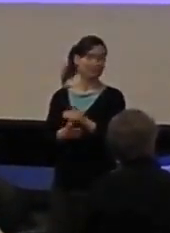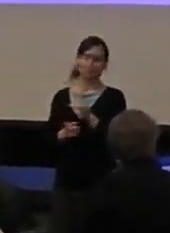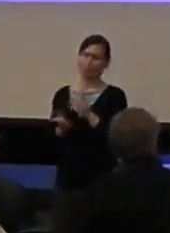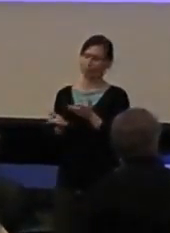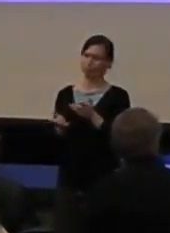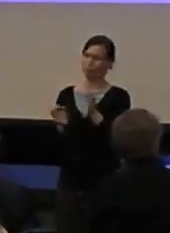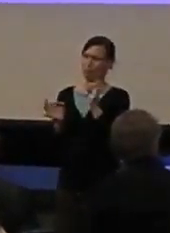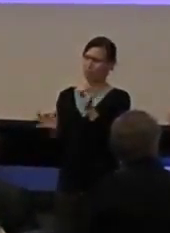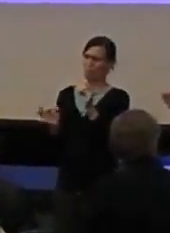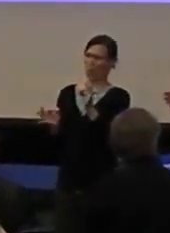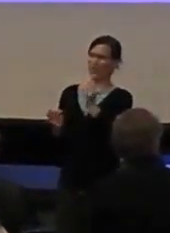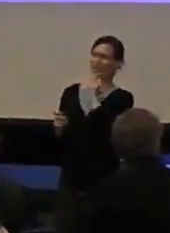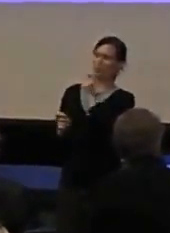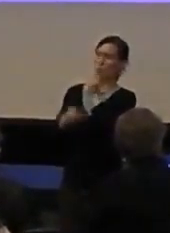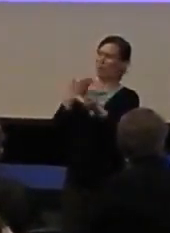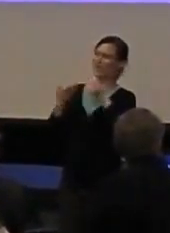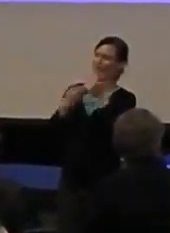prachtig commentaar van Tom.